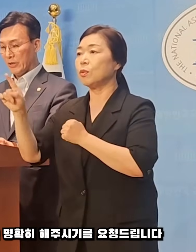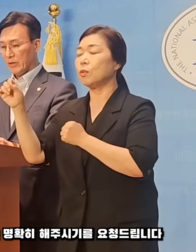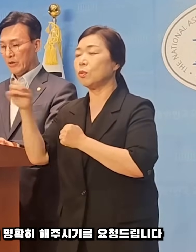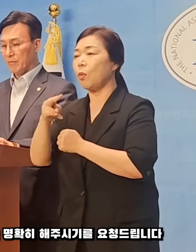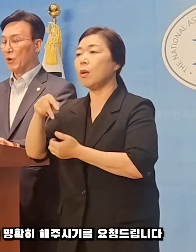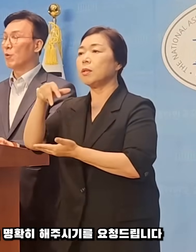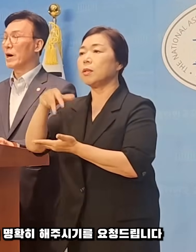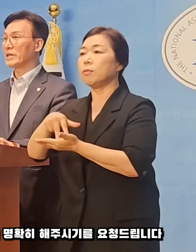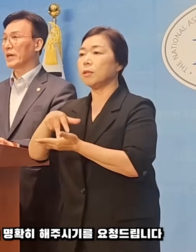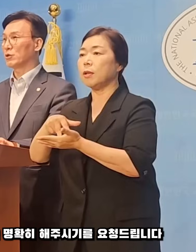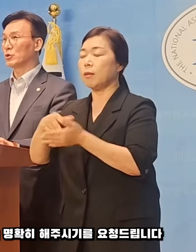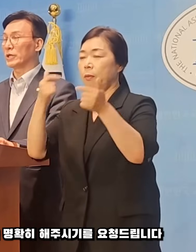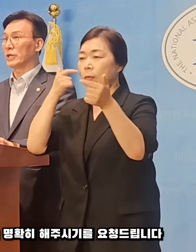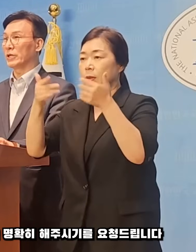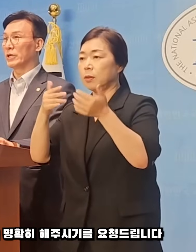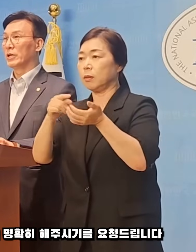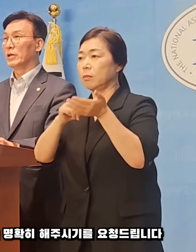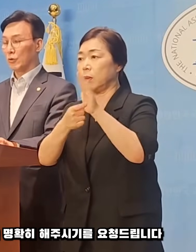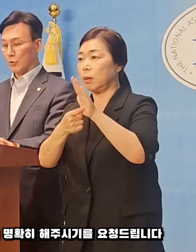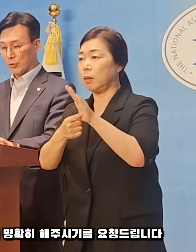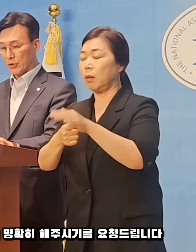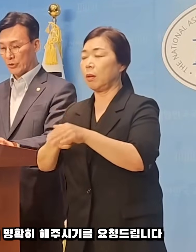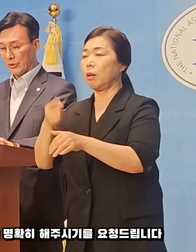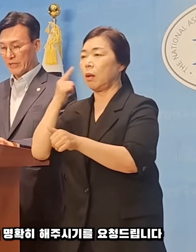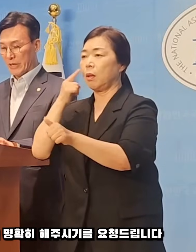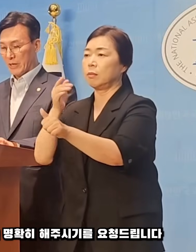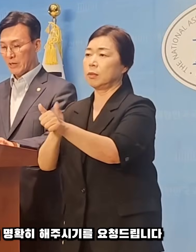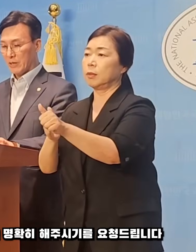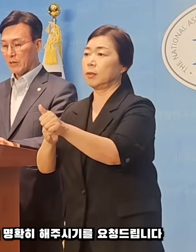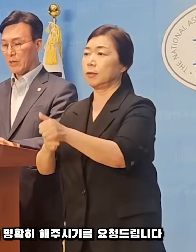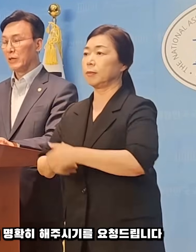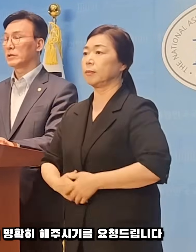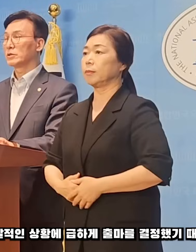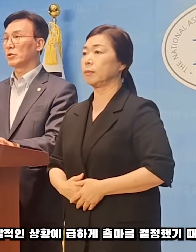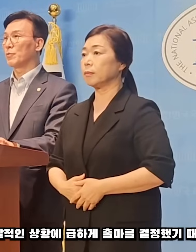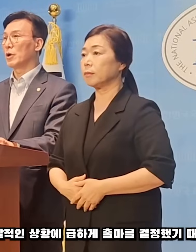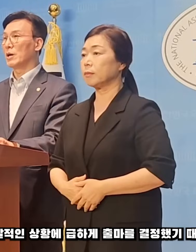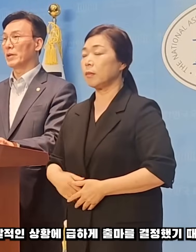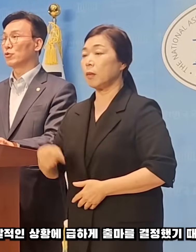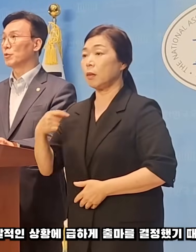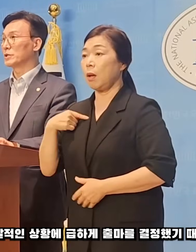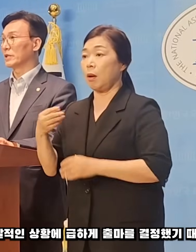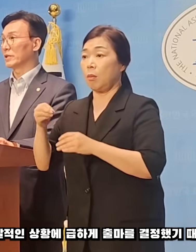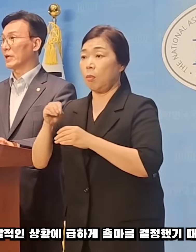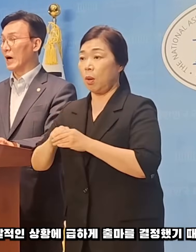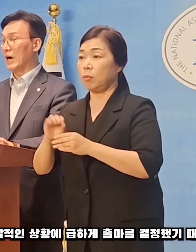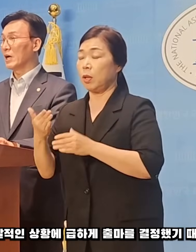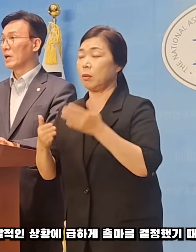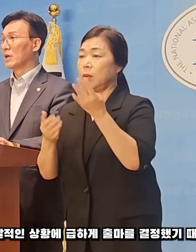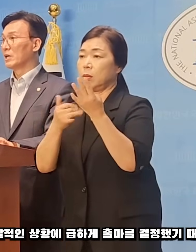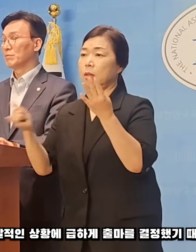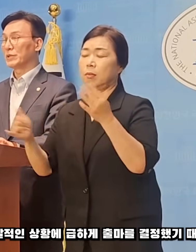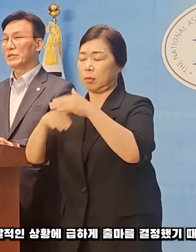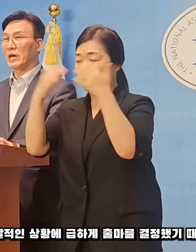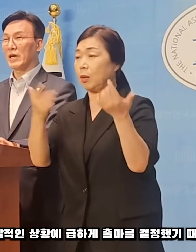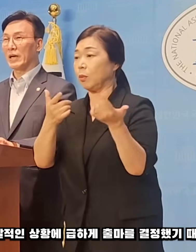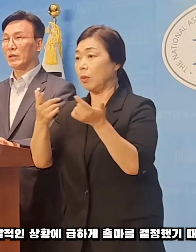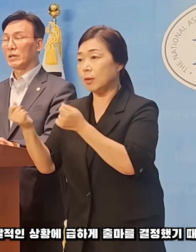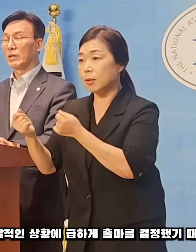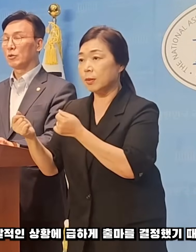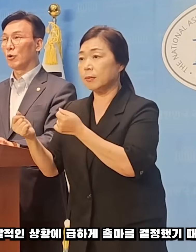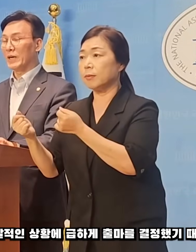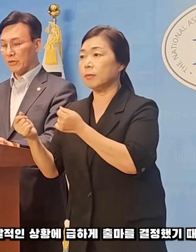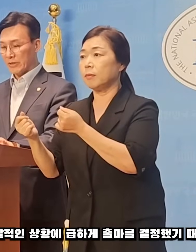변을 명확히 해주시기를 요청드립니다. 저를 포함한 후보자들이 다